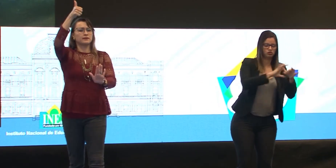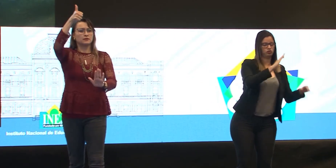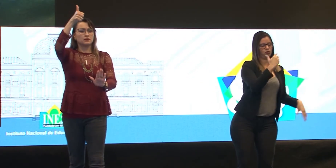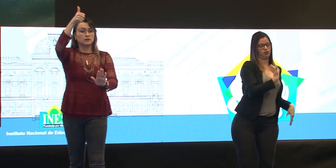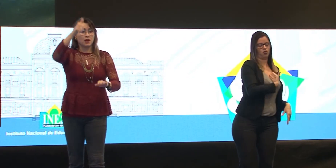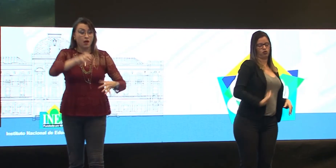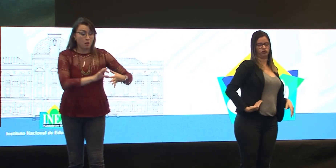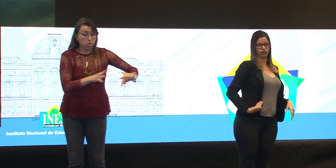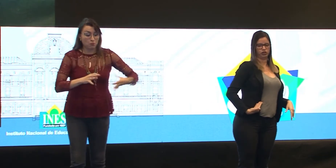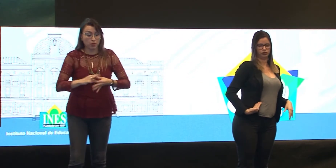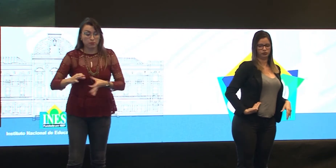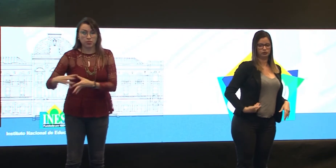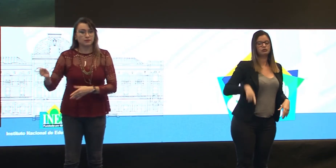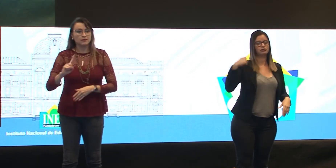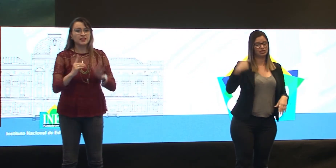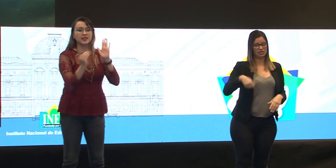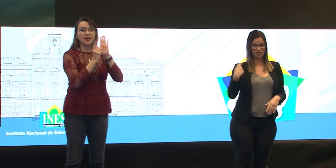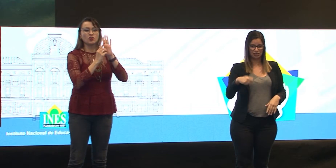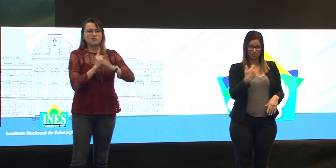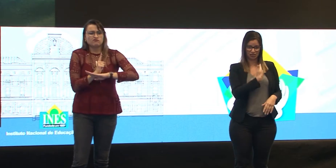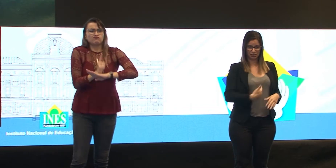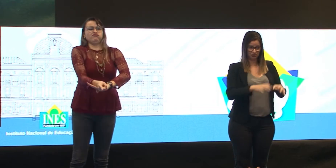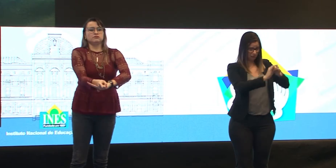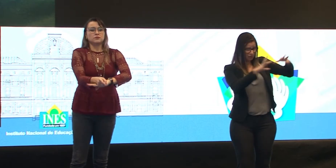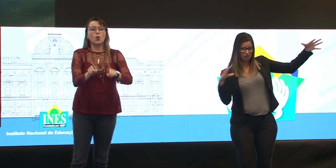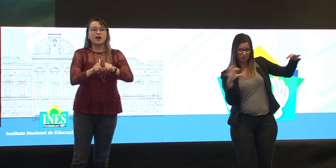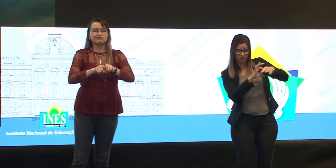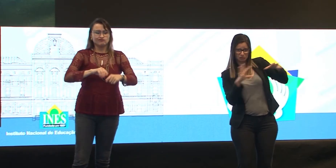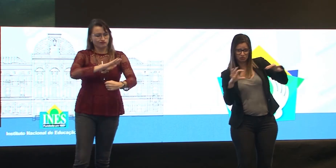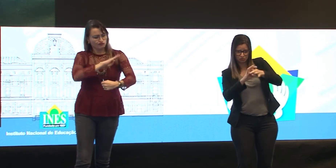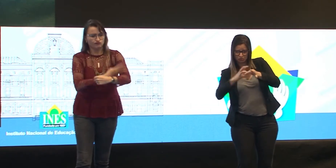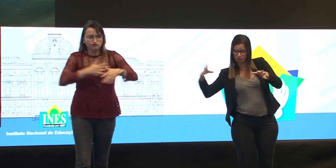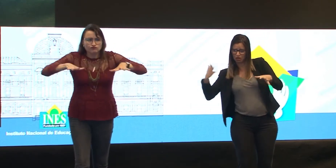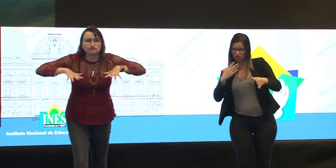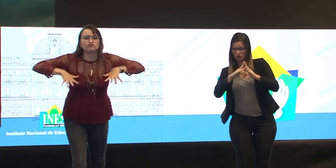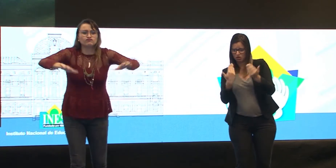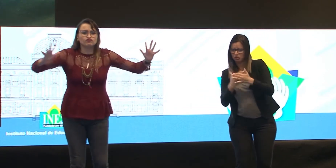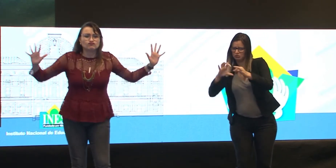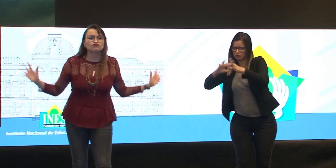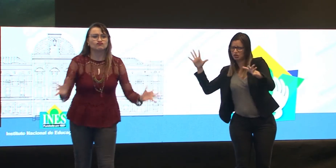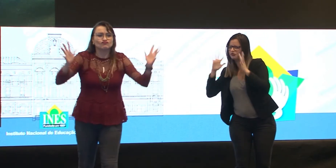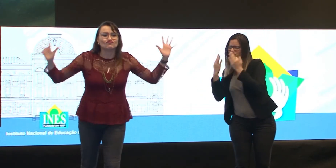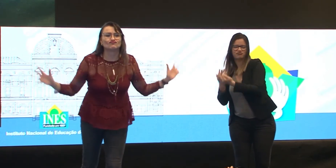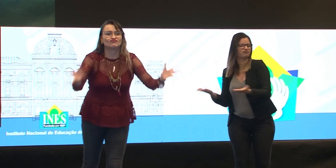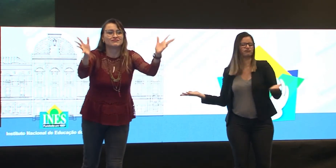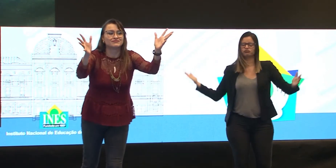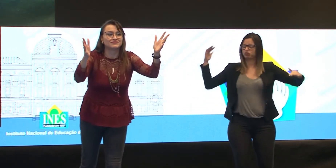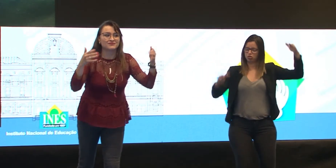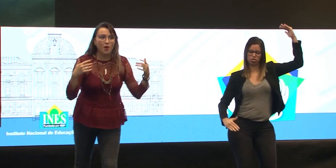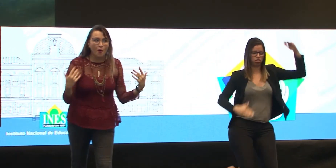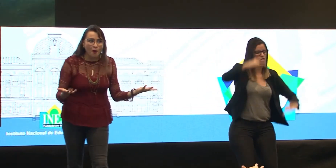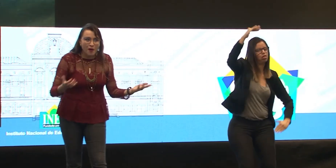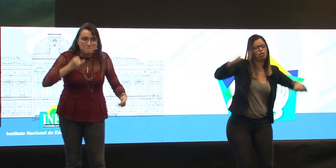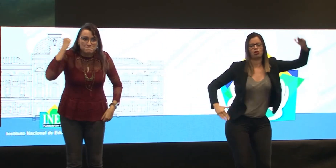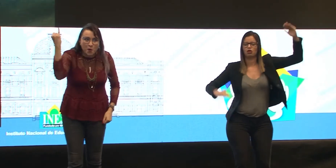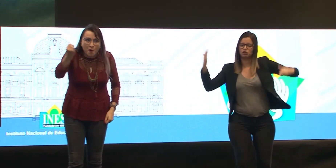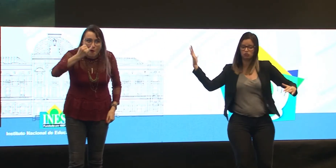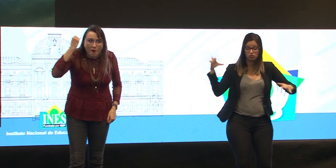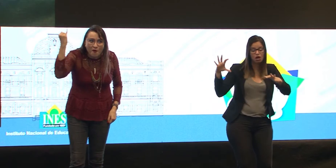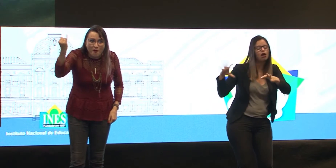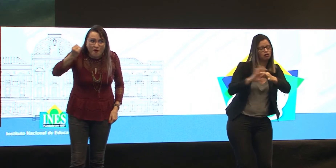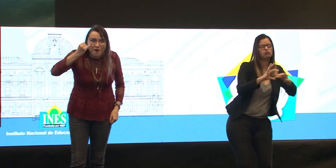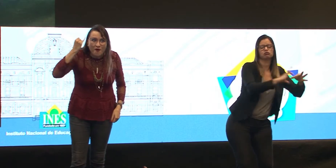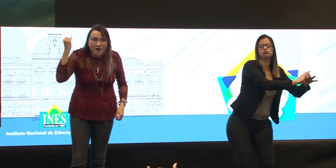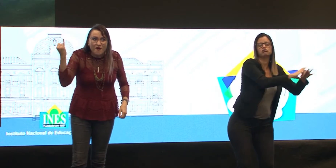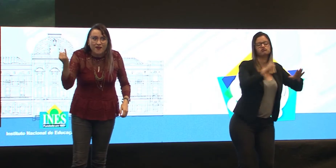apoio favoreça a educação de qualidade para os alunos surdos na Colômbia. Ou seja, a gente tem um